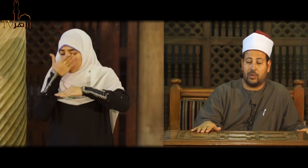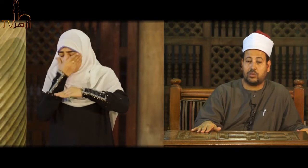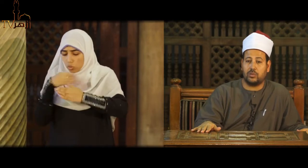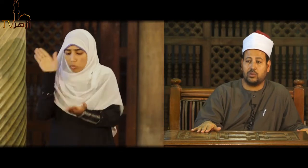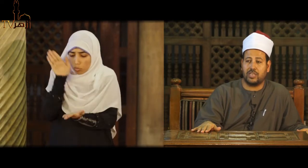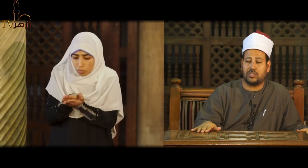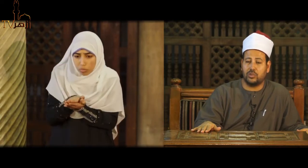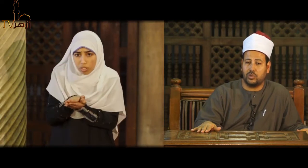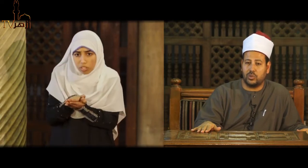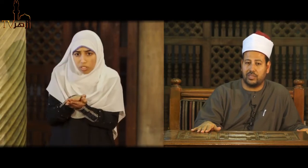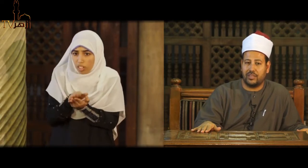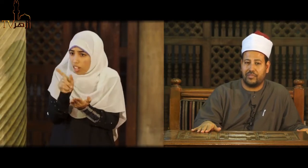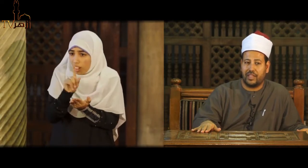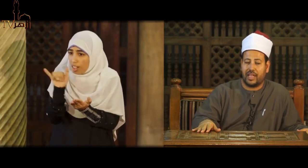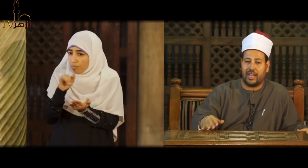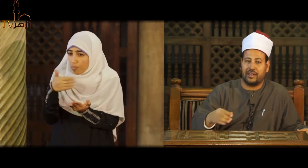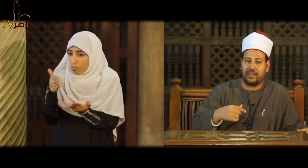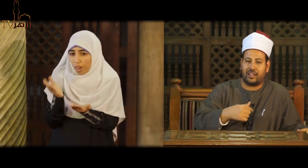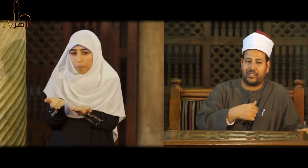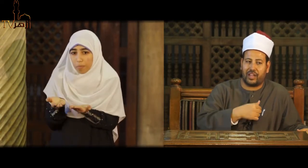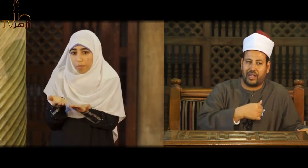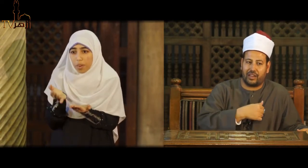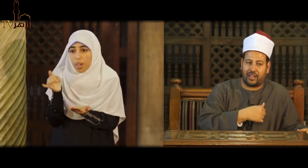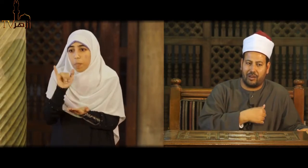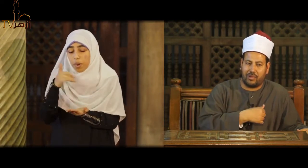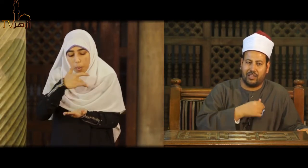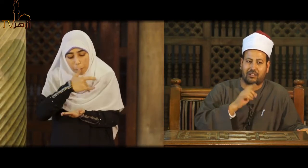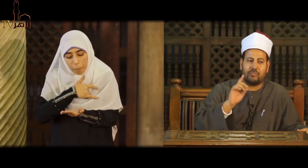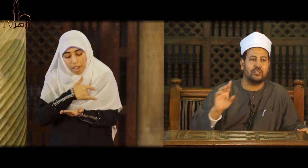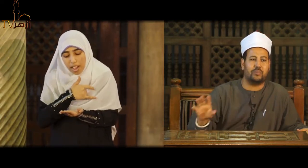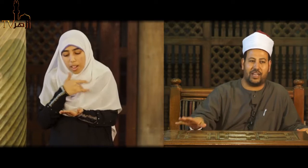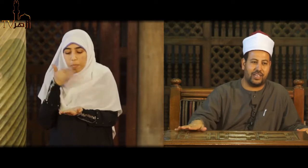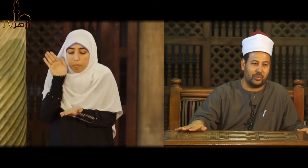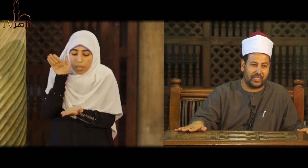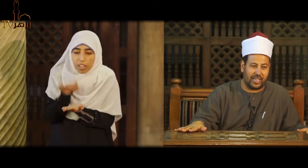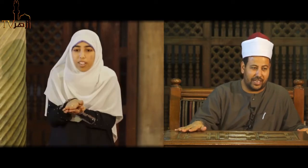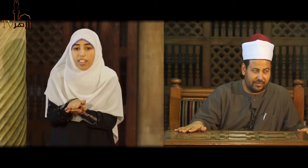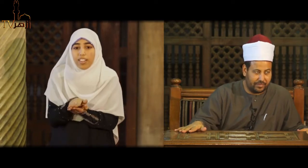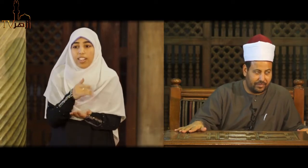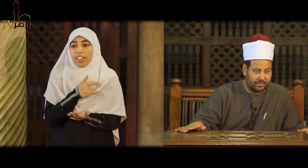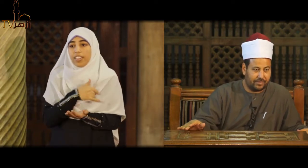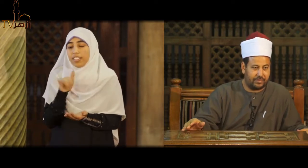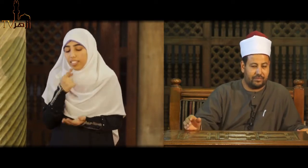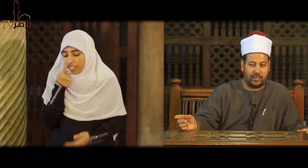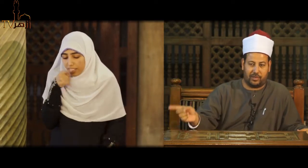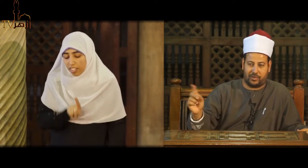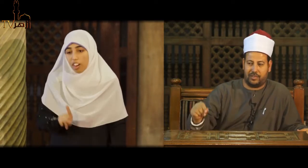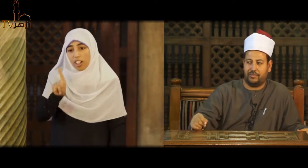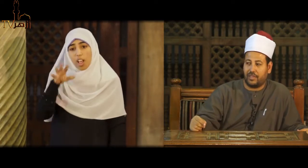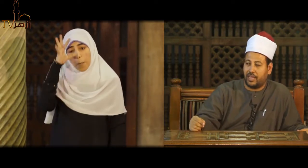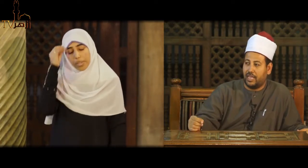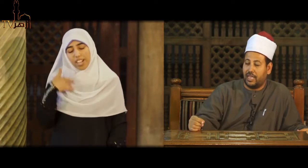إنما المقصود من السجود أن يخضع القلب للرب سبحانه وتعالى. مرة